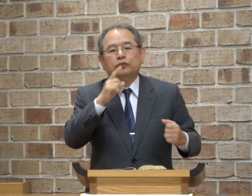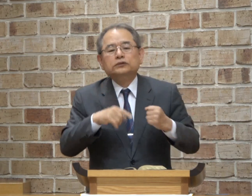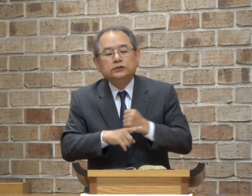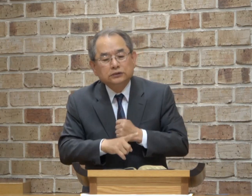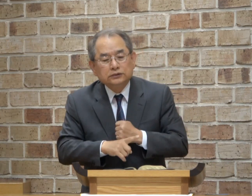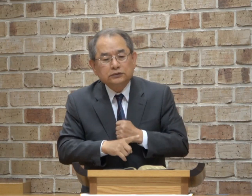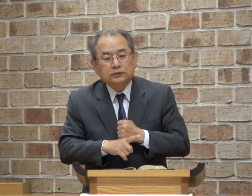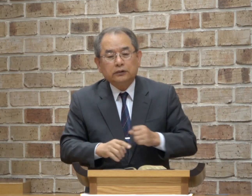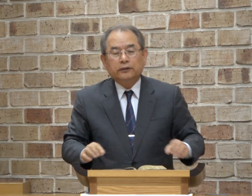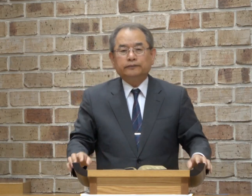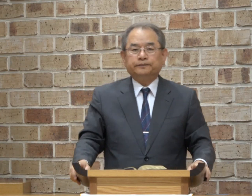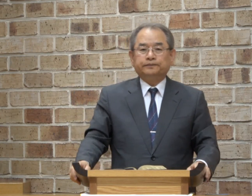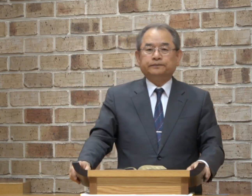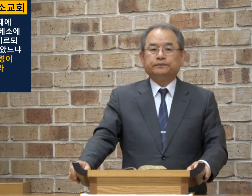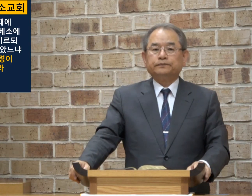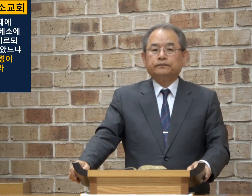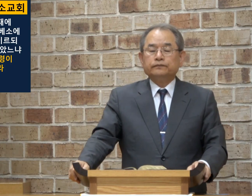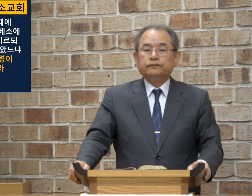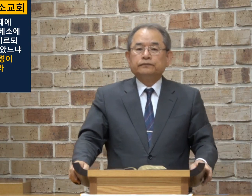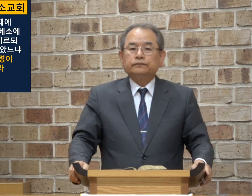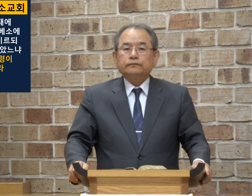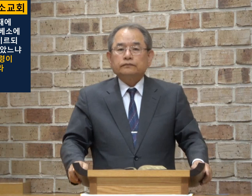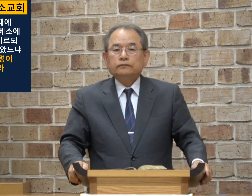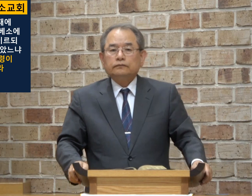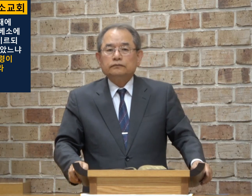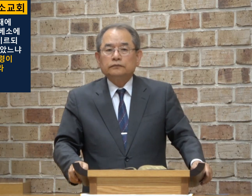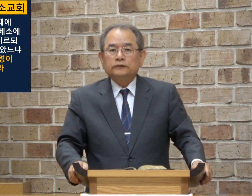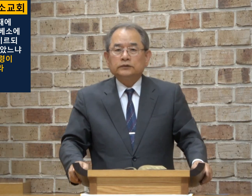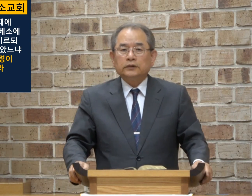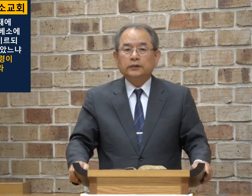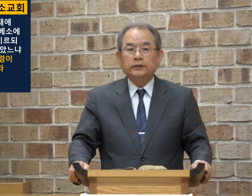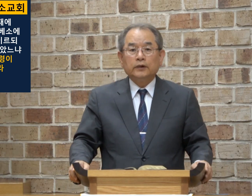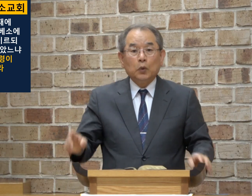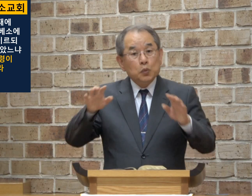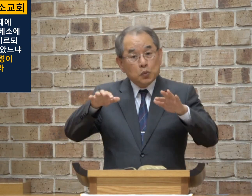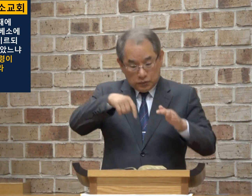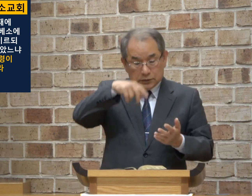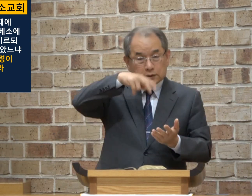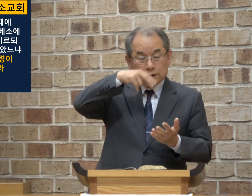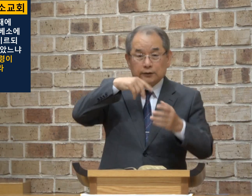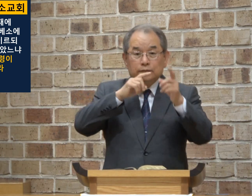다 방언을 말하는 자이겠느냐 하면 다는 알 수 있다는 이야기죠. 그럼